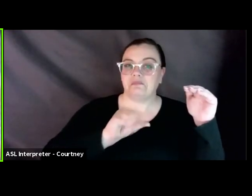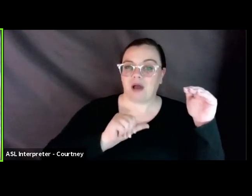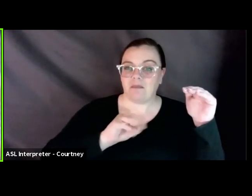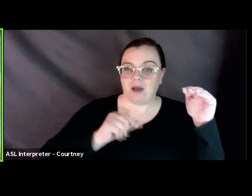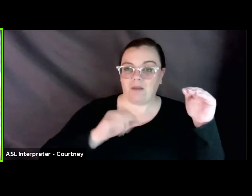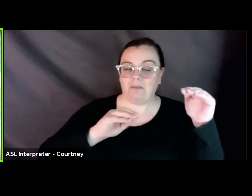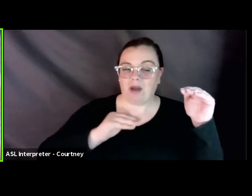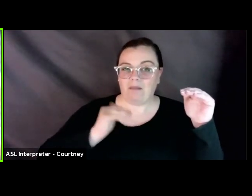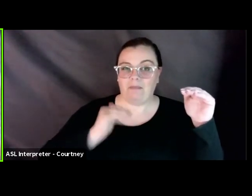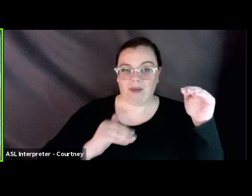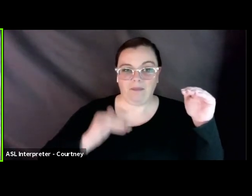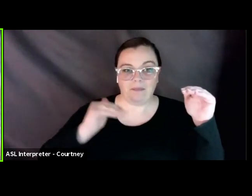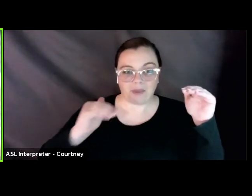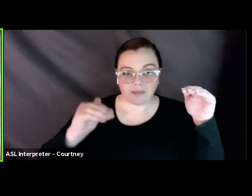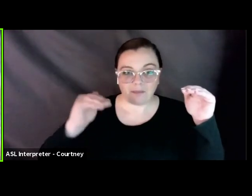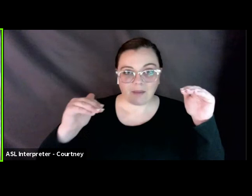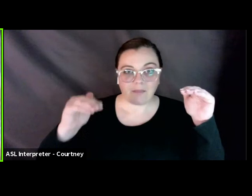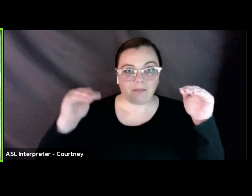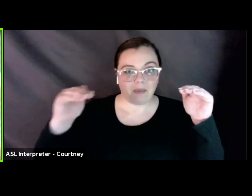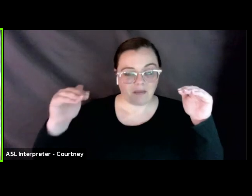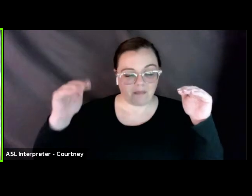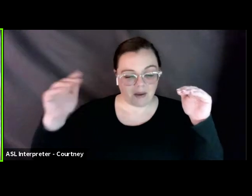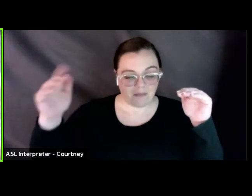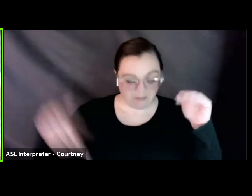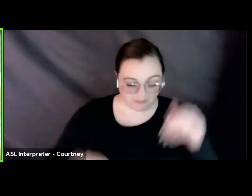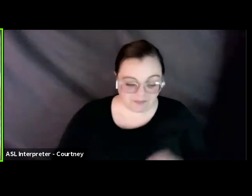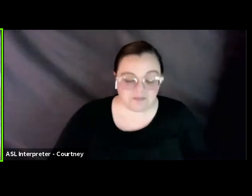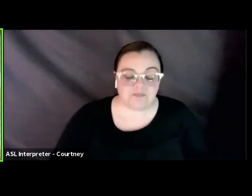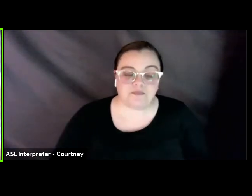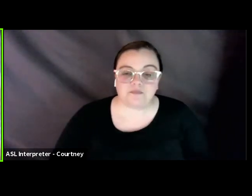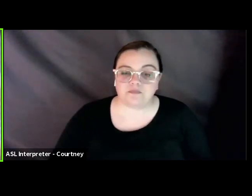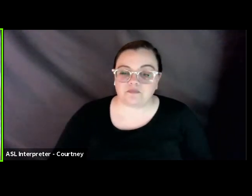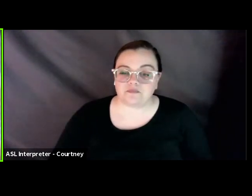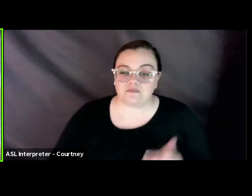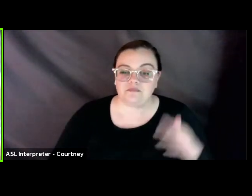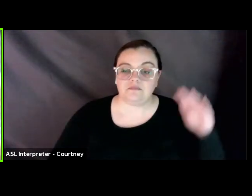Mum, mum, mum, mum, mum, mum, mum, mum, mum.